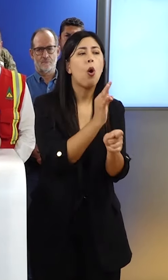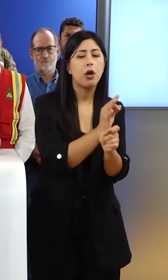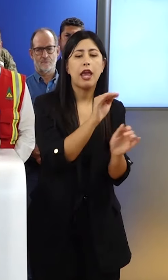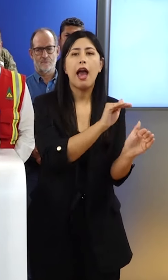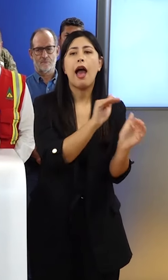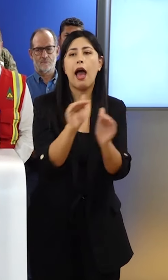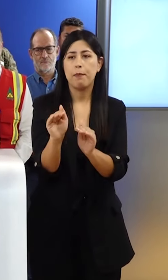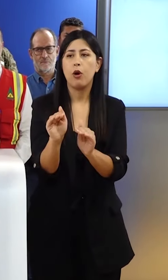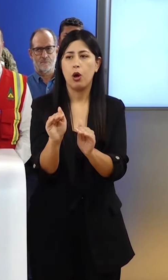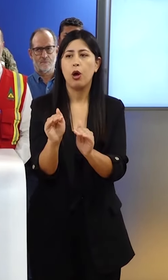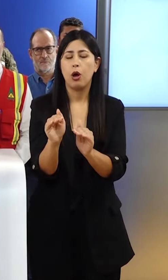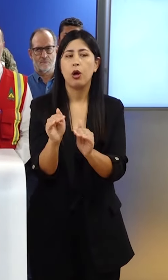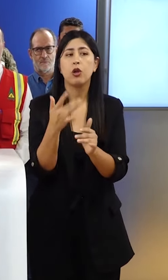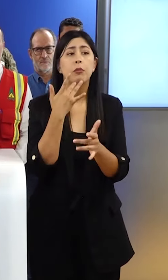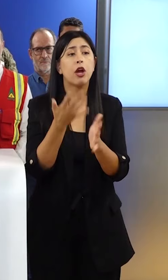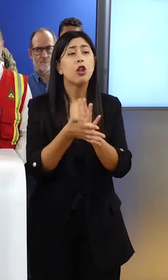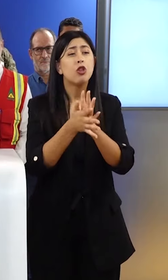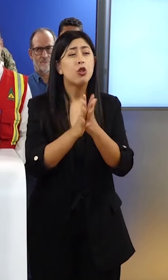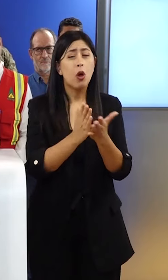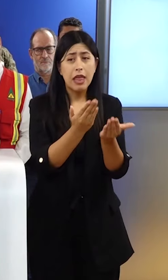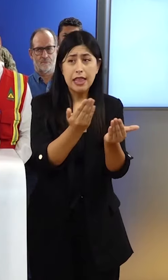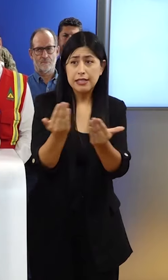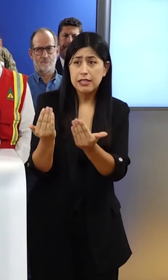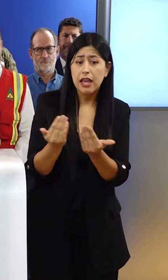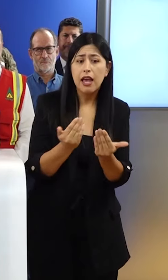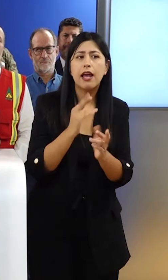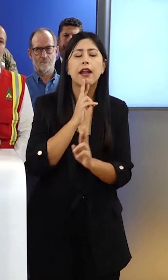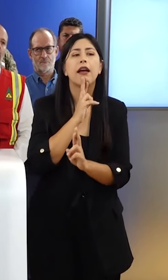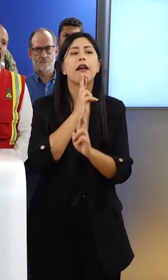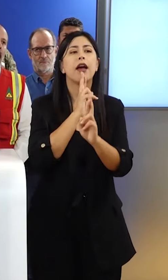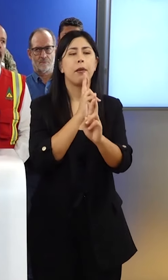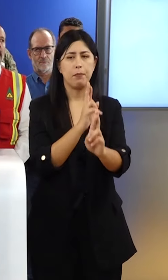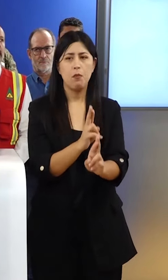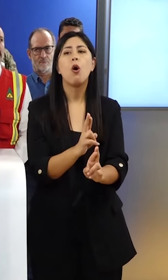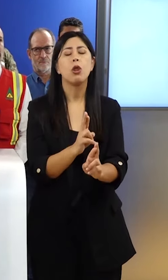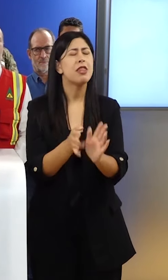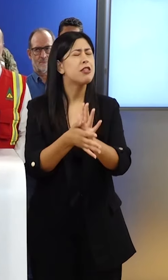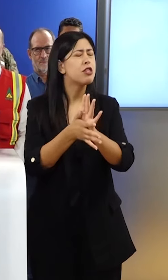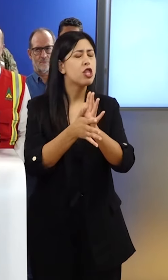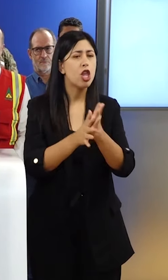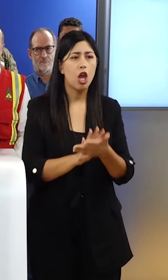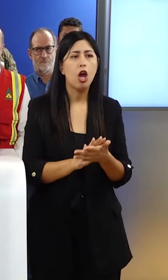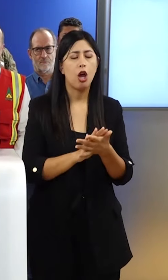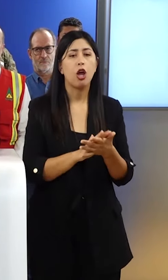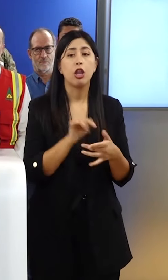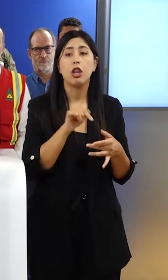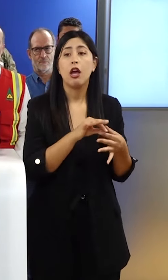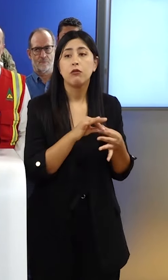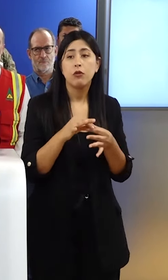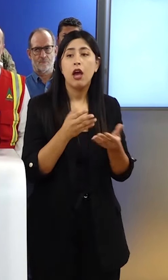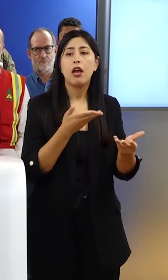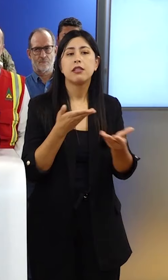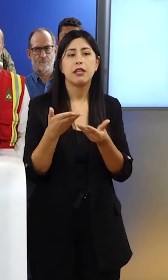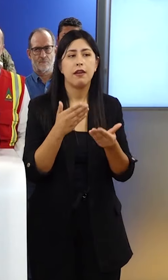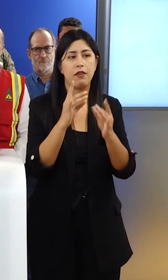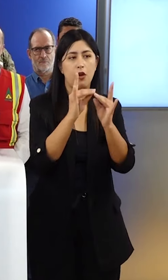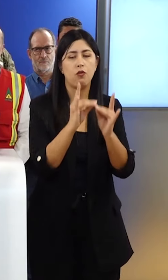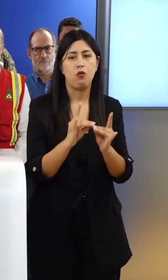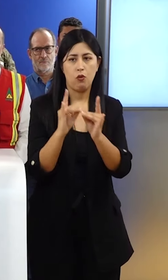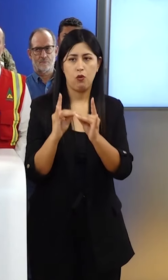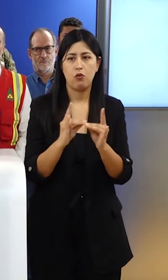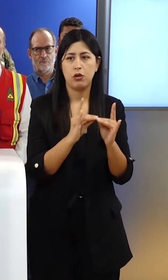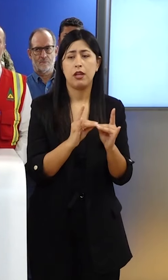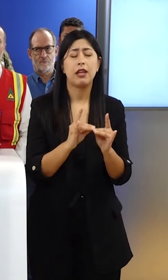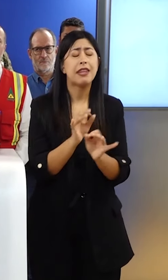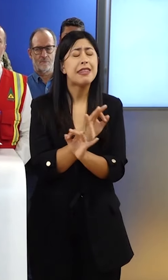porque vamos a cubrir todos los requerimientos que hay producto de eh lo que corresponde a través de los servicios fúnebres para que no